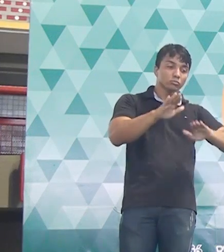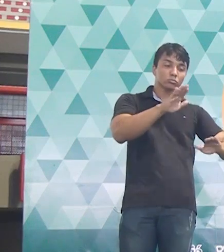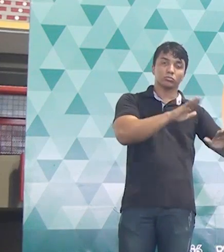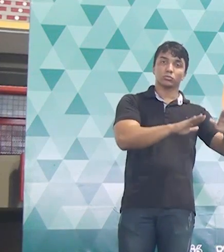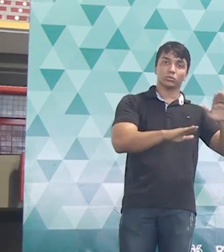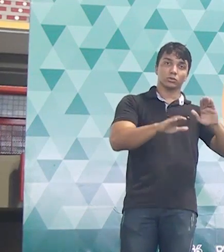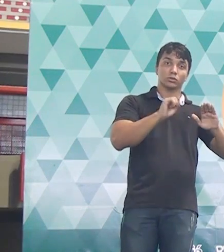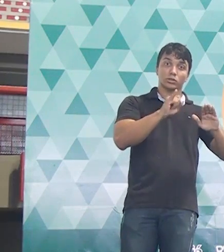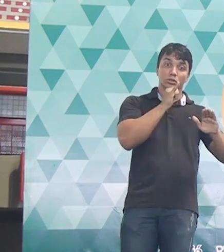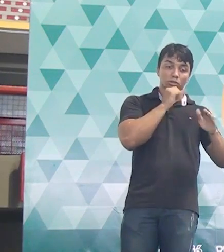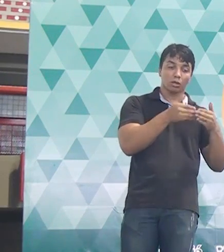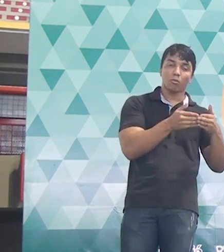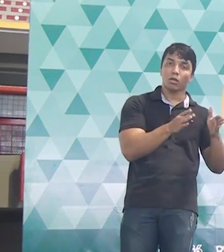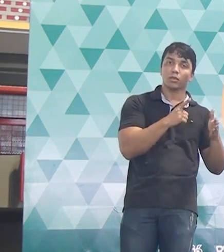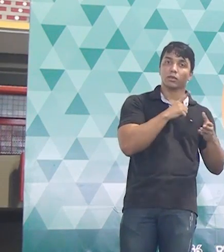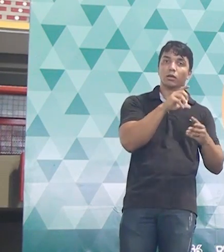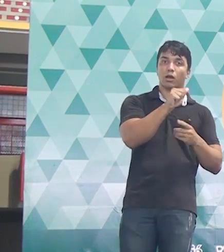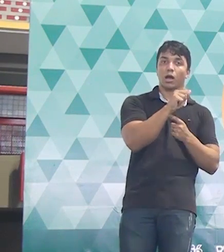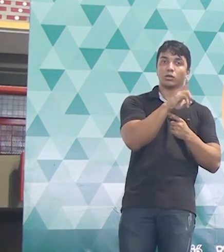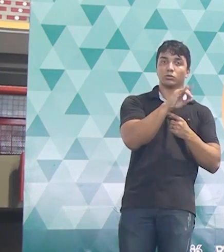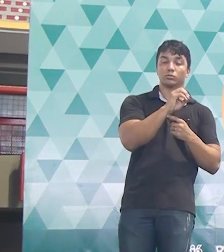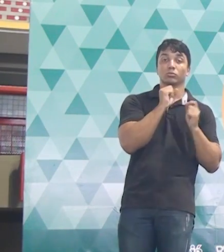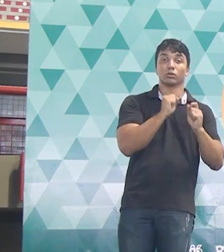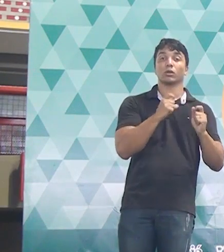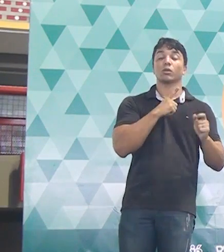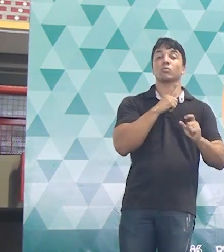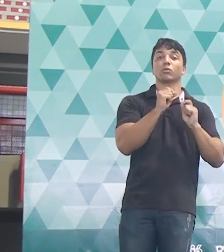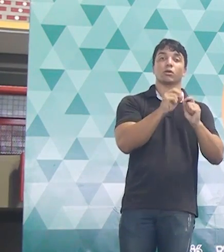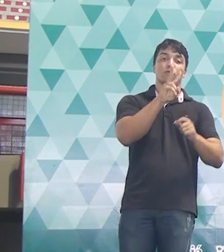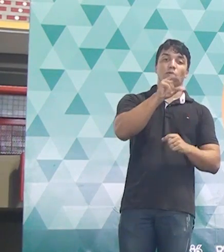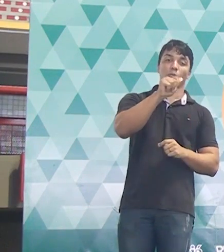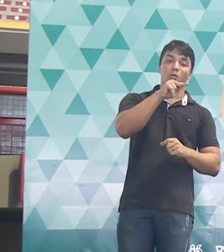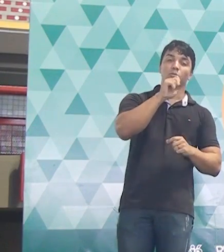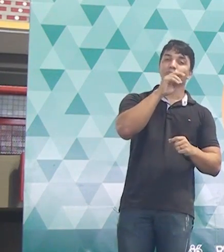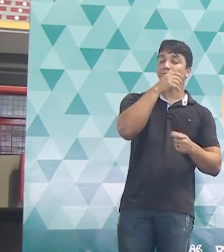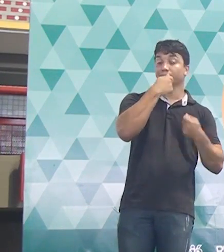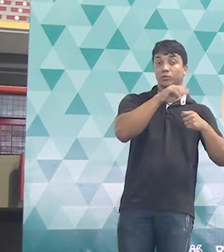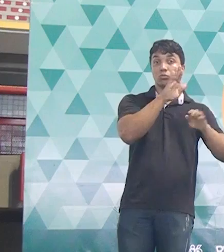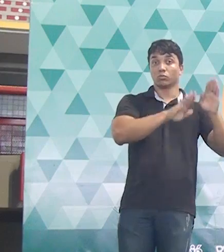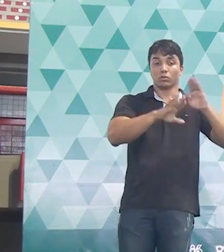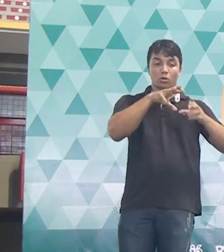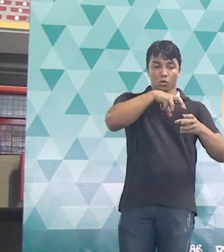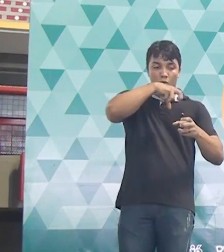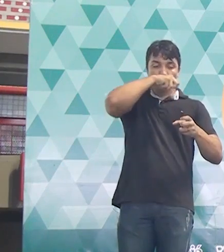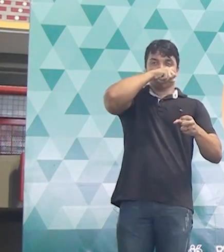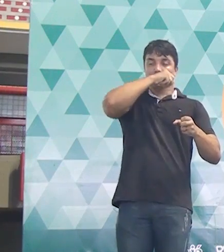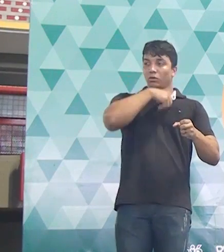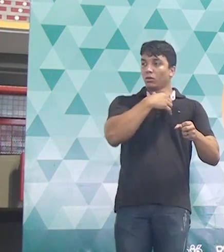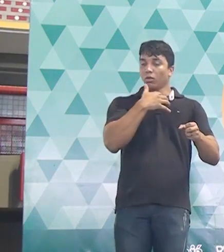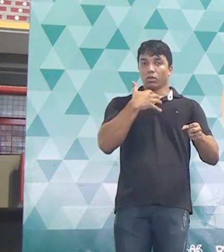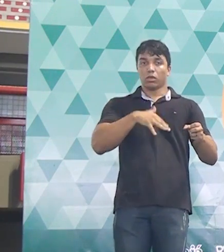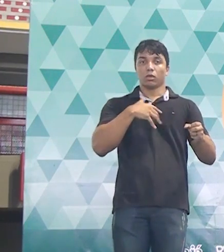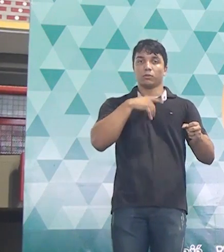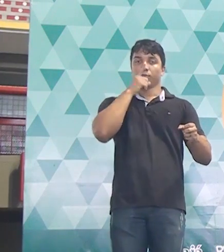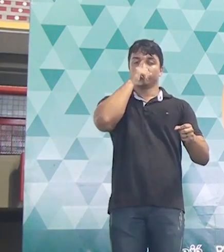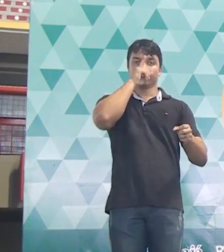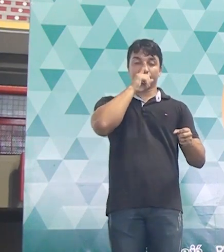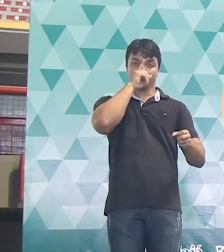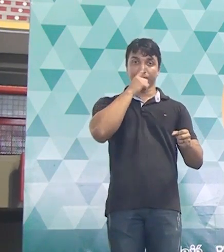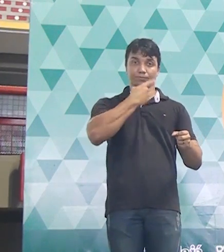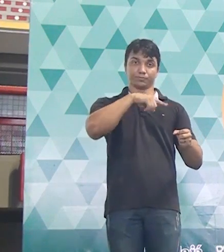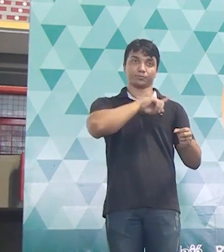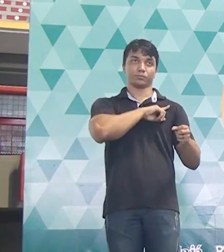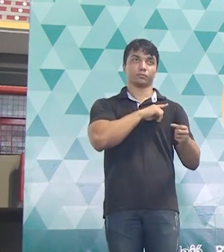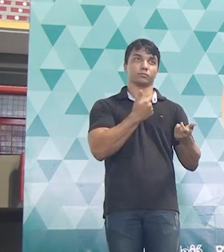recipiente contendo uma solução ácida. Podem sair vapores e eu poderei inalar. Se eu inalar vapores e esses vapores forem tóxicos e